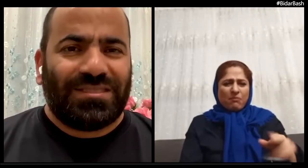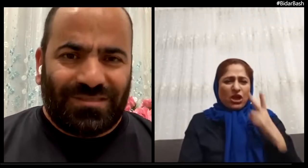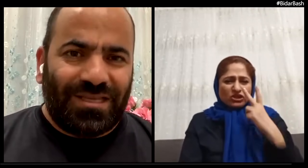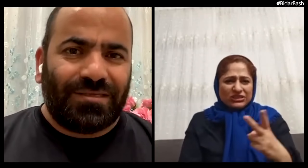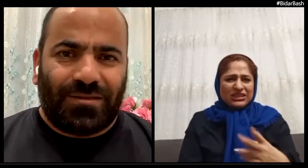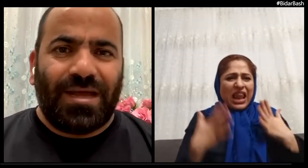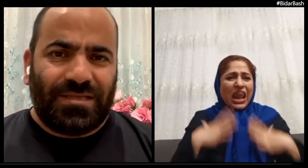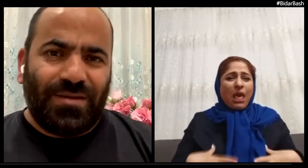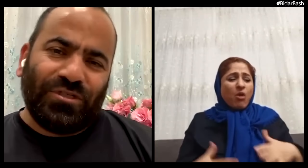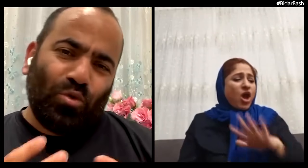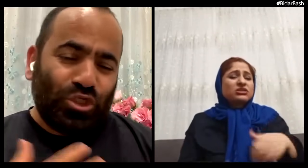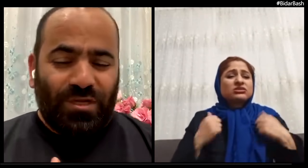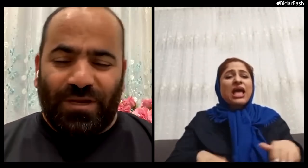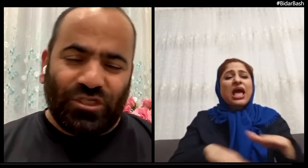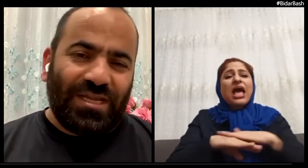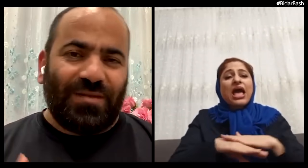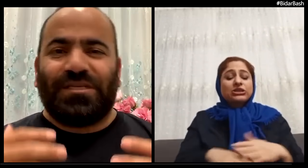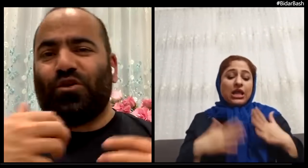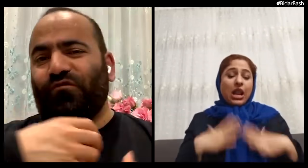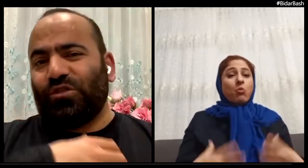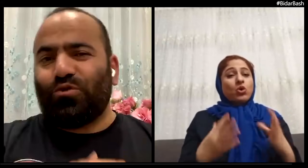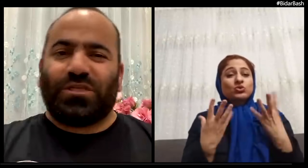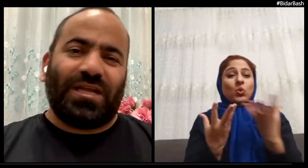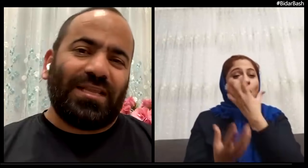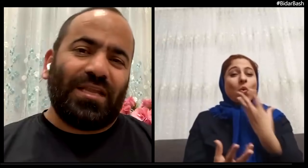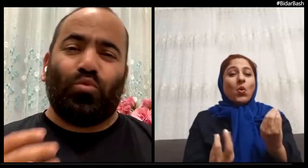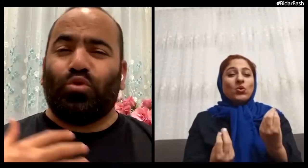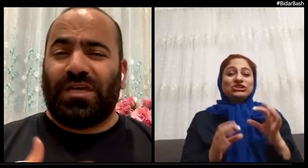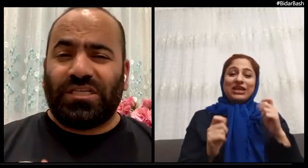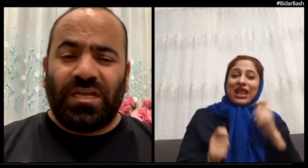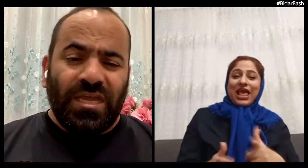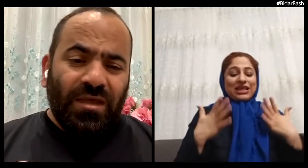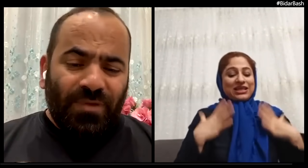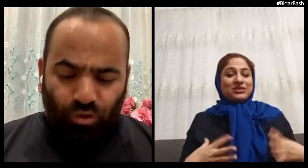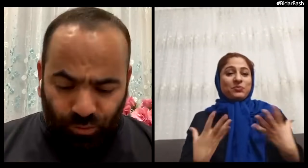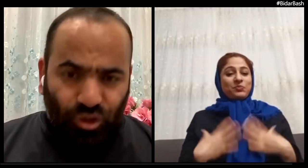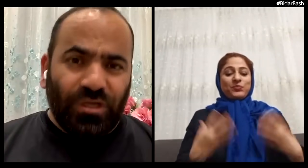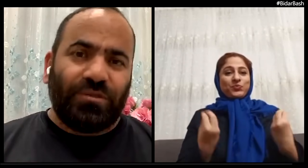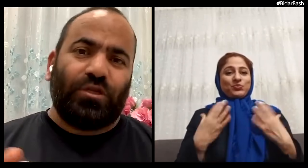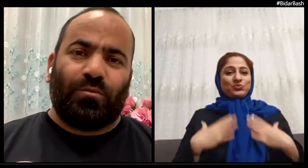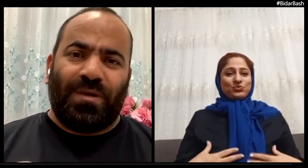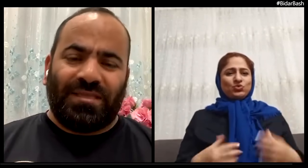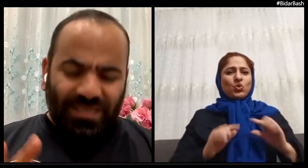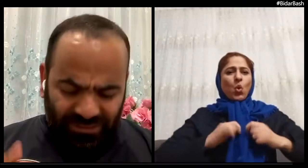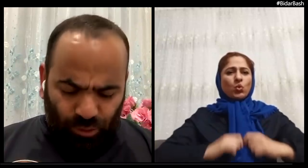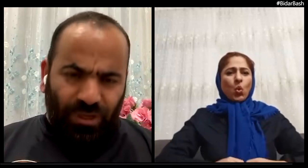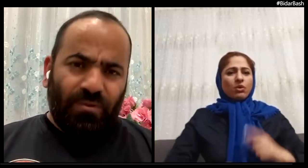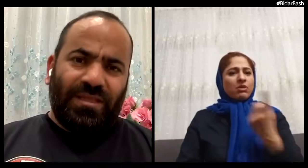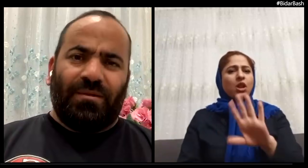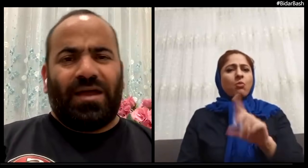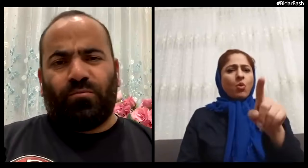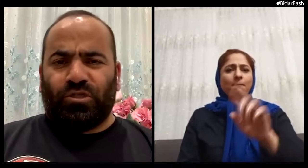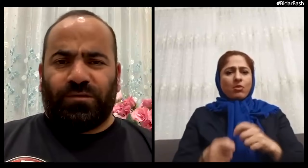لباسشون چه حساسیتی دارن؟ یه لباس خوشگل براش خریده، مثلا یه کافشن خوشگل خریده، یه بلوز قشنگ، بعد دکمه‌هاشو نمیذاره تو ببندی. دست از